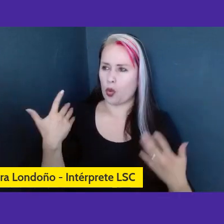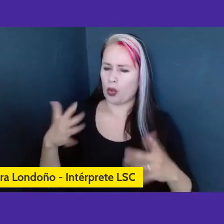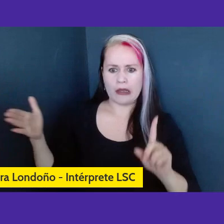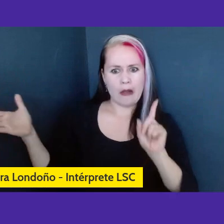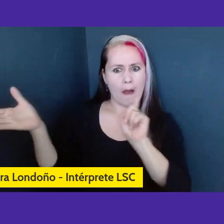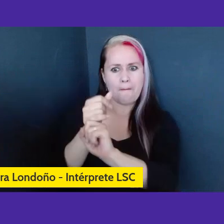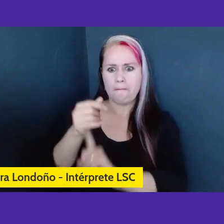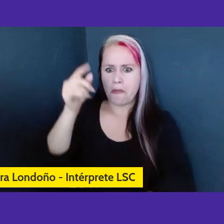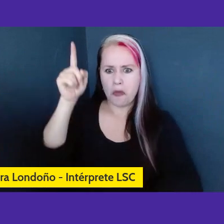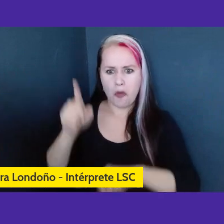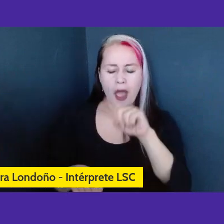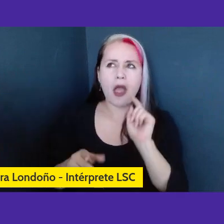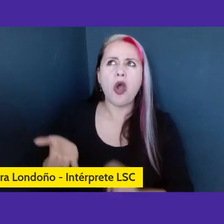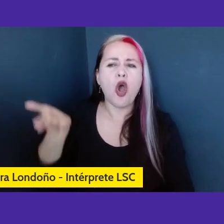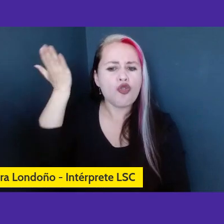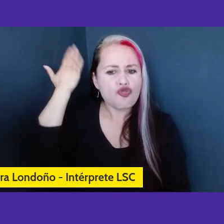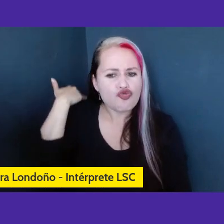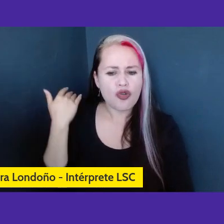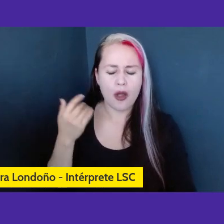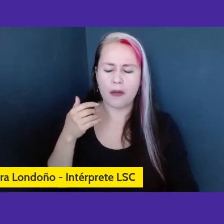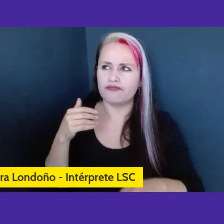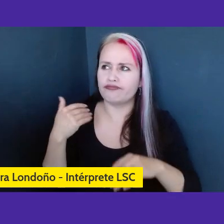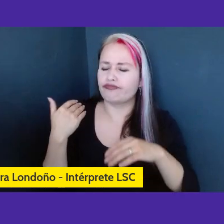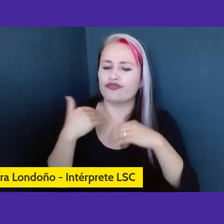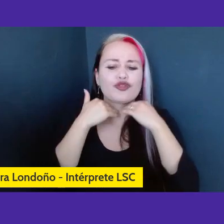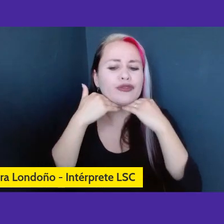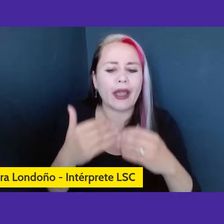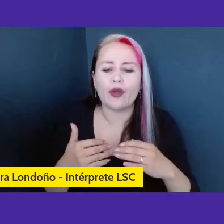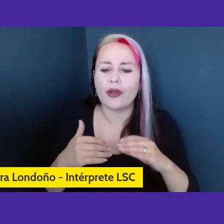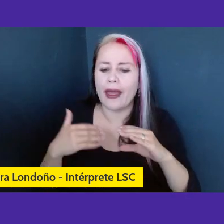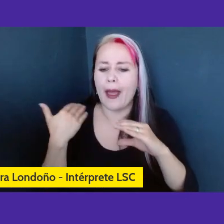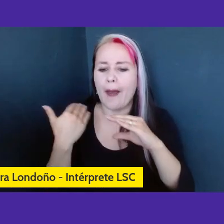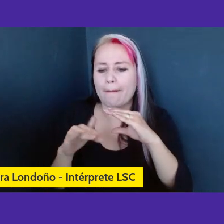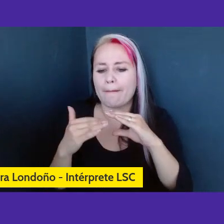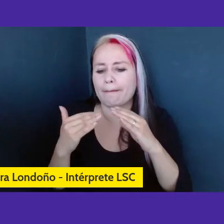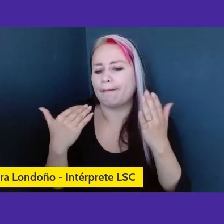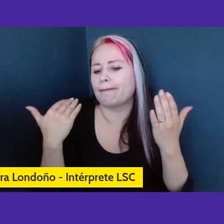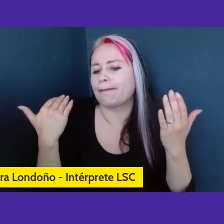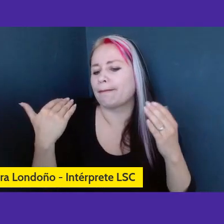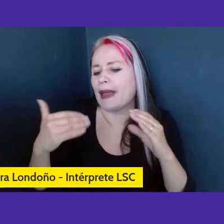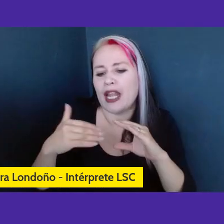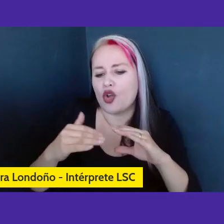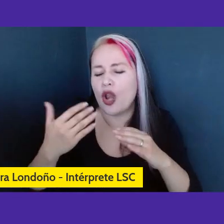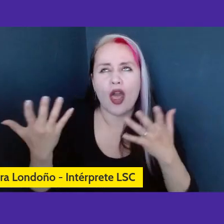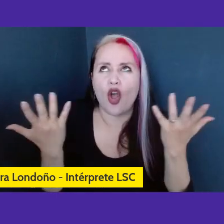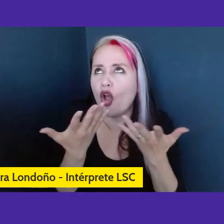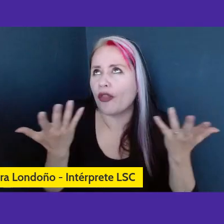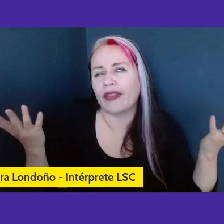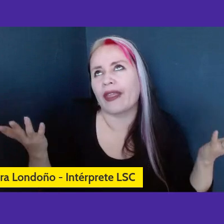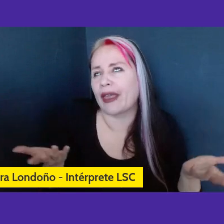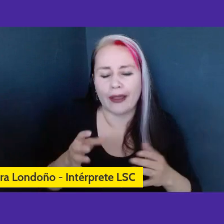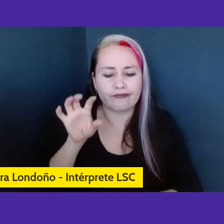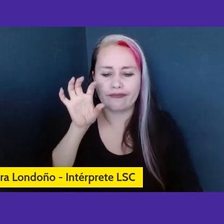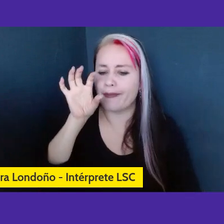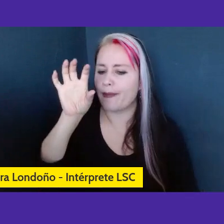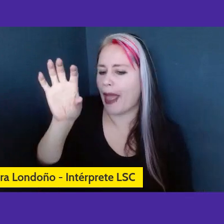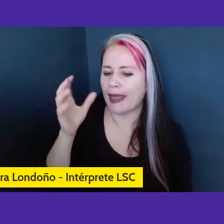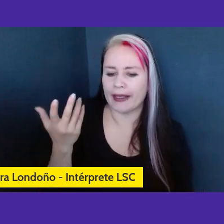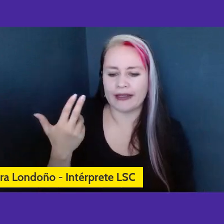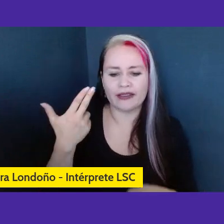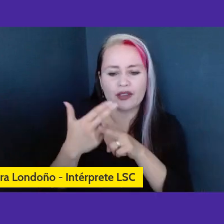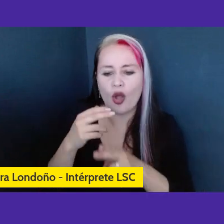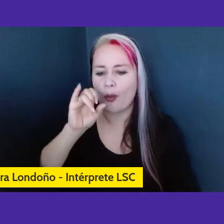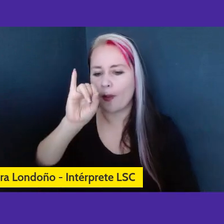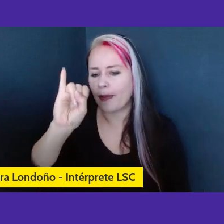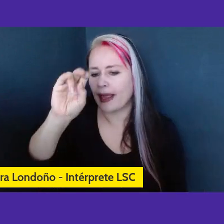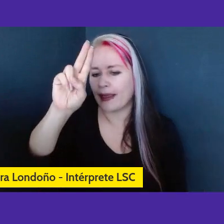película seleccionada en un festival, no sé, de Indonesia, por decirte algo, y tu película se vendió